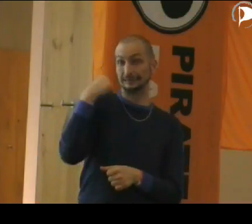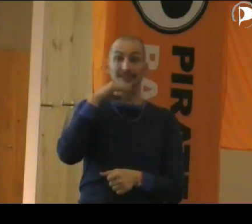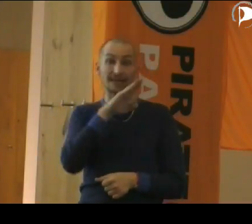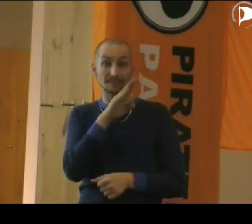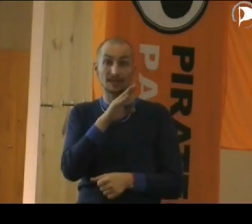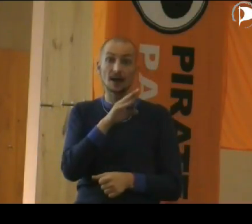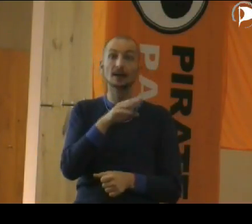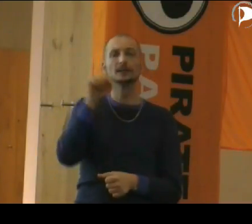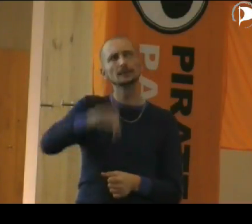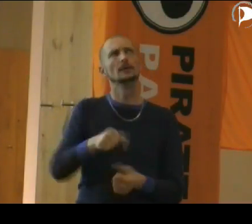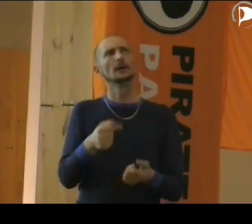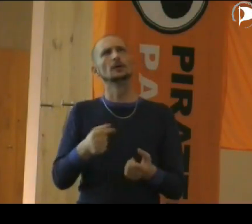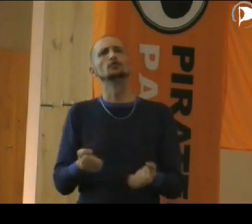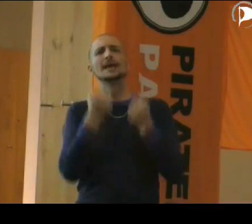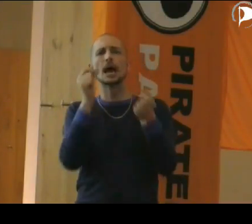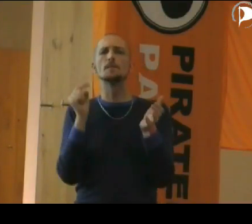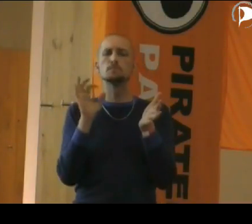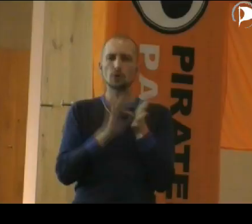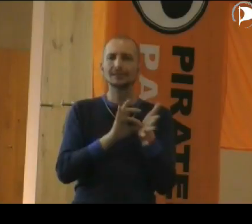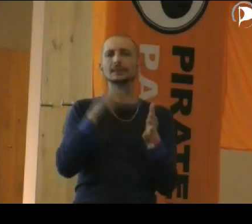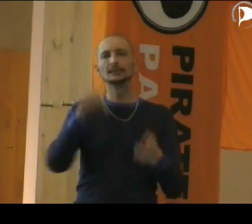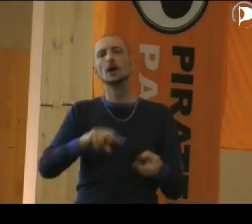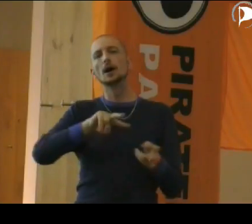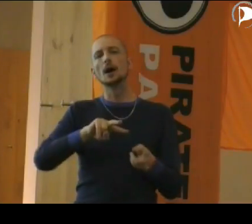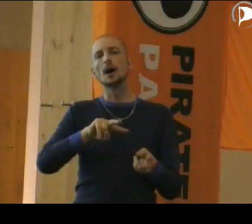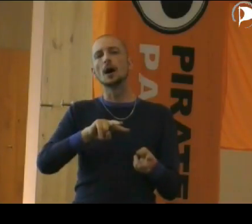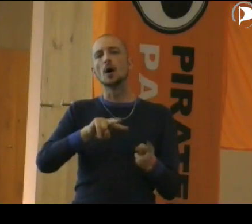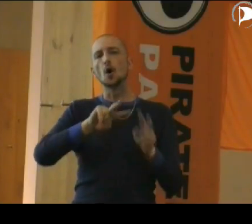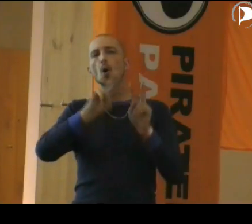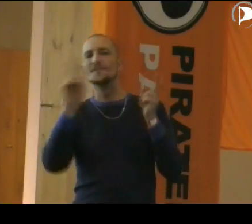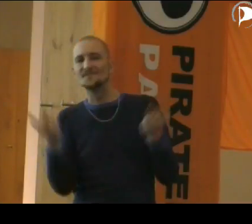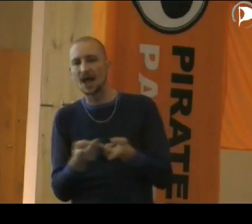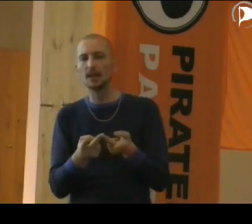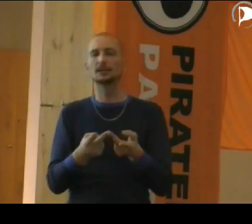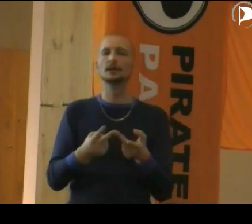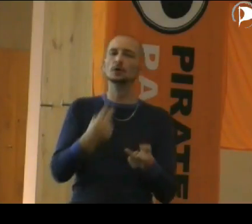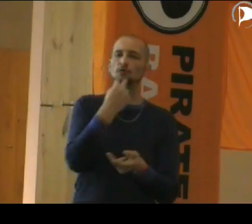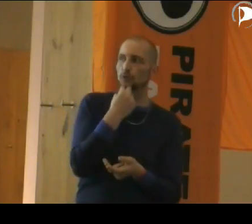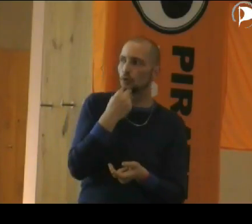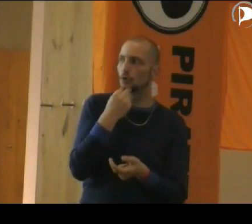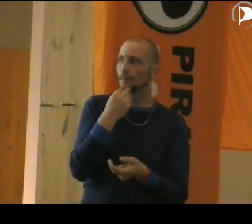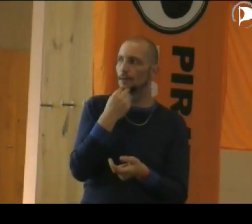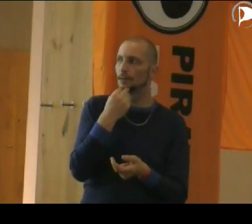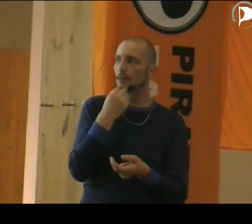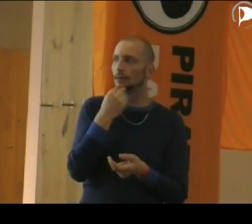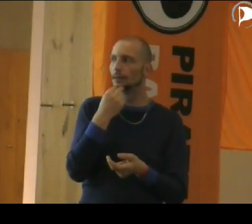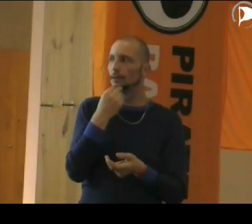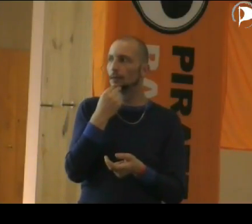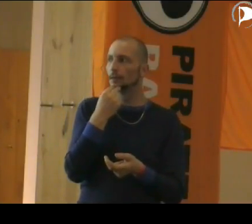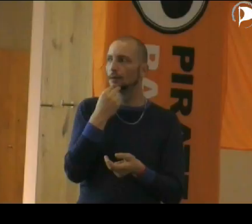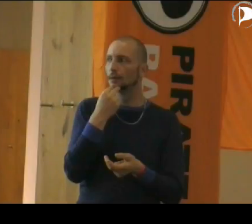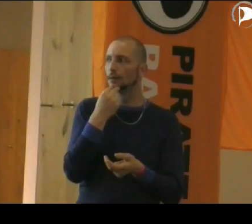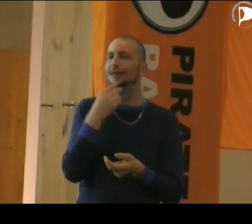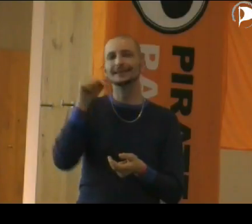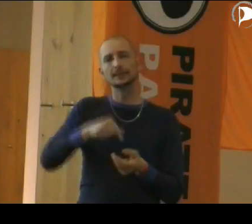der mann wieder zum umwelt- und strom in italien bis indien vom deutschen tourismus